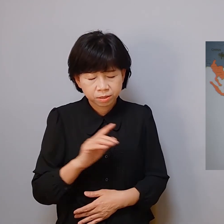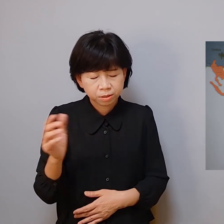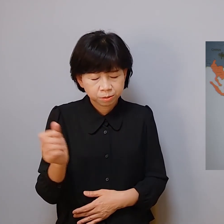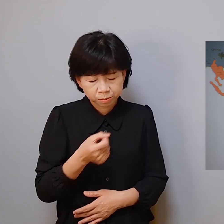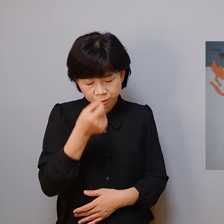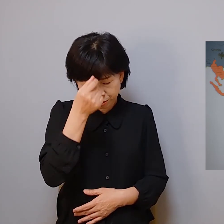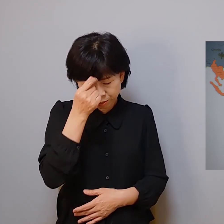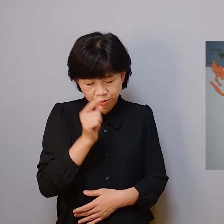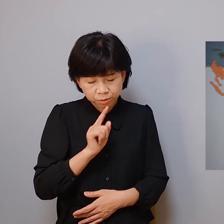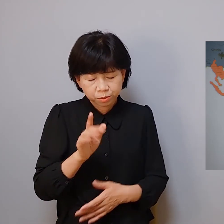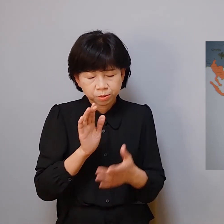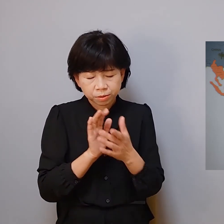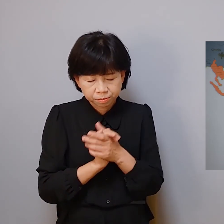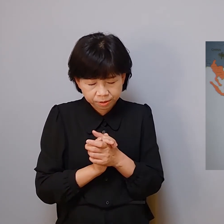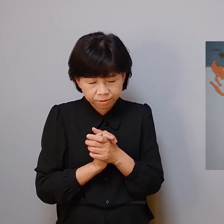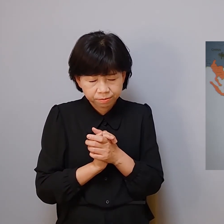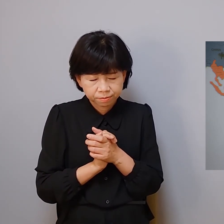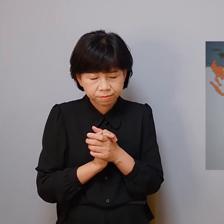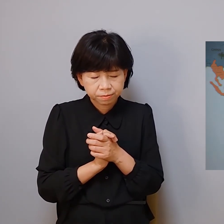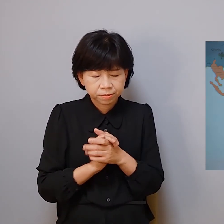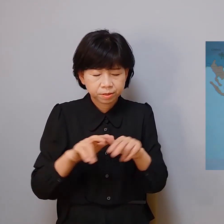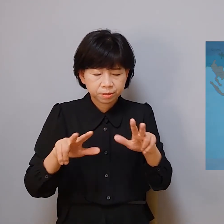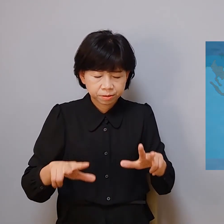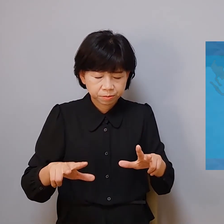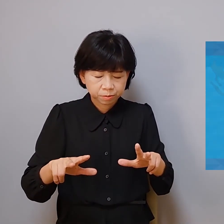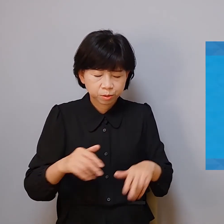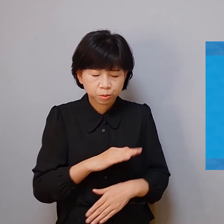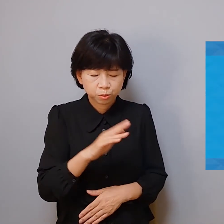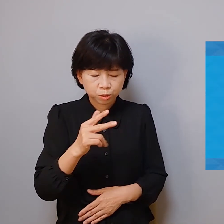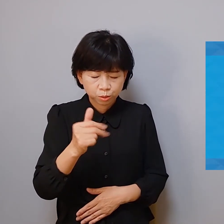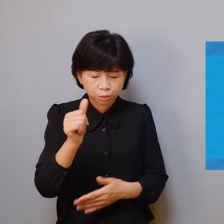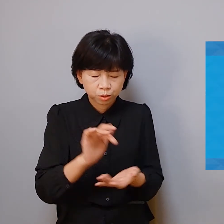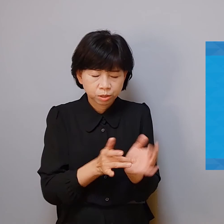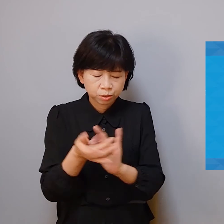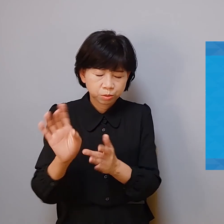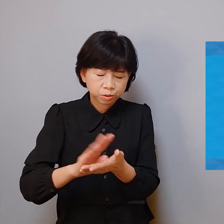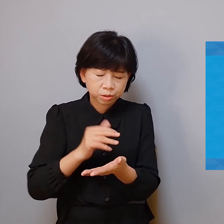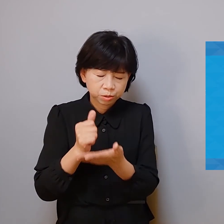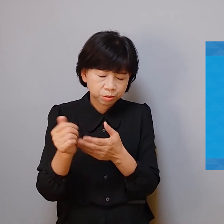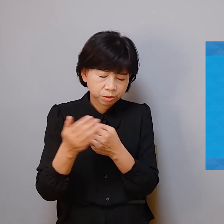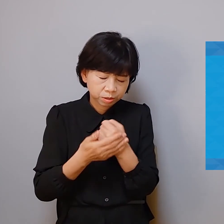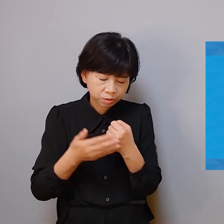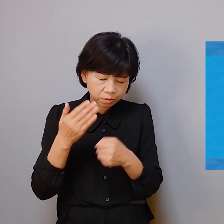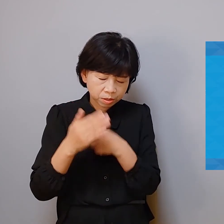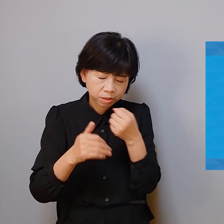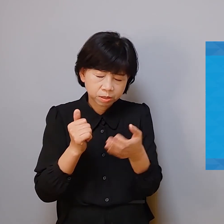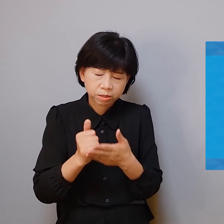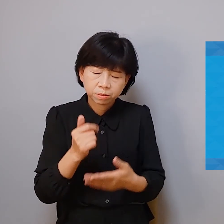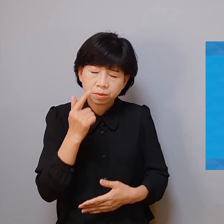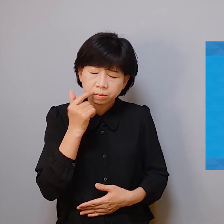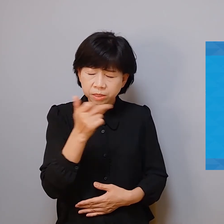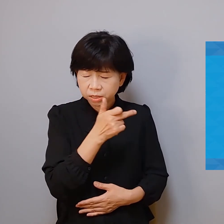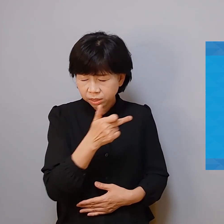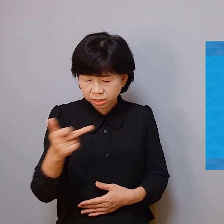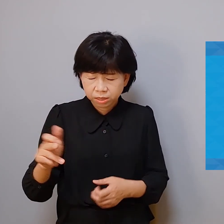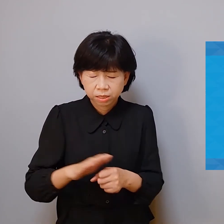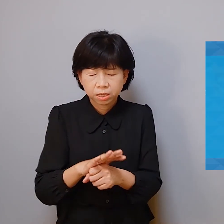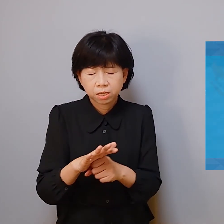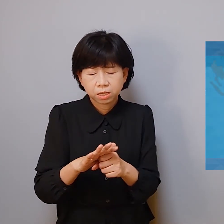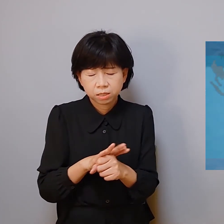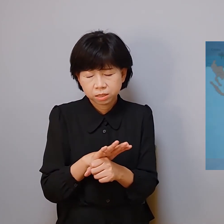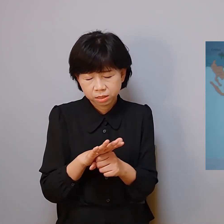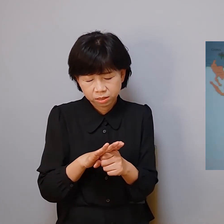예수님의 이름으로 기도드립니다. 아멘. 지금은 우리 주 예수 그리스도의 은혜와 하나님 아버지의 그